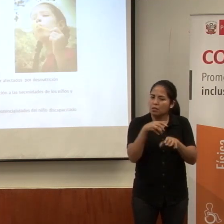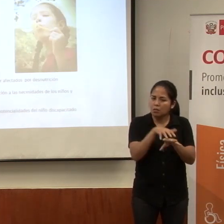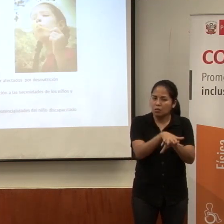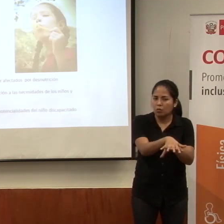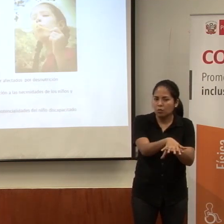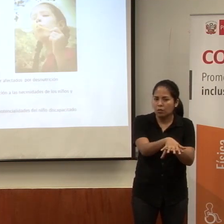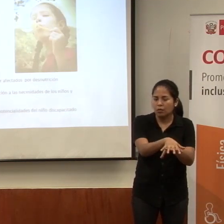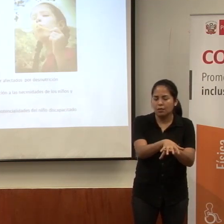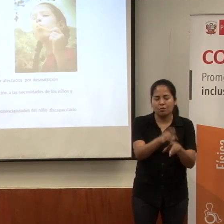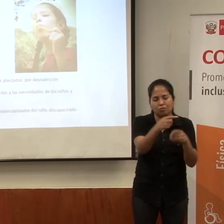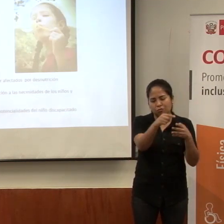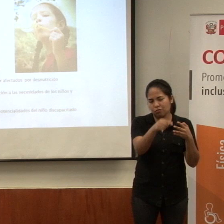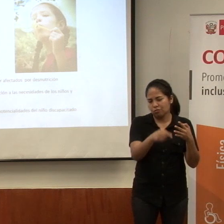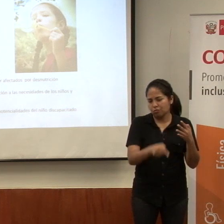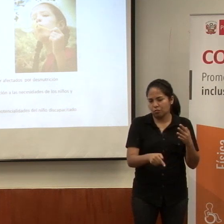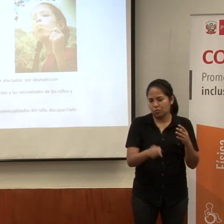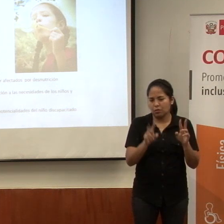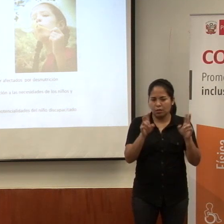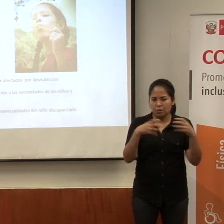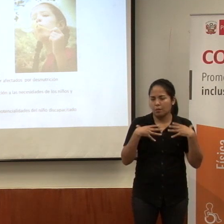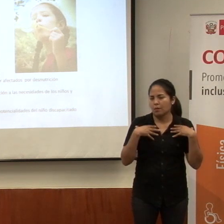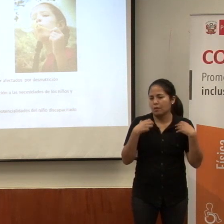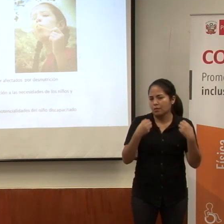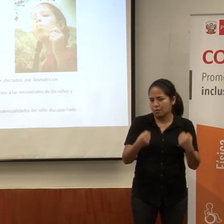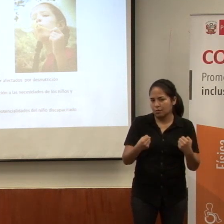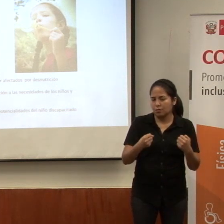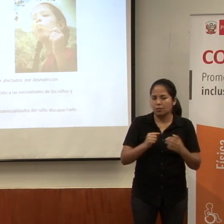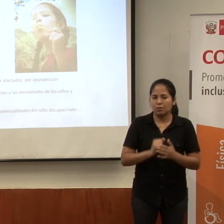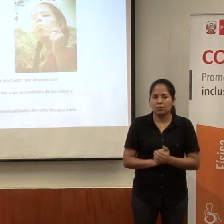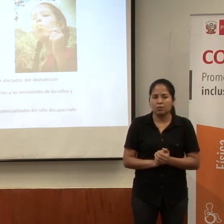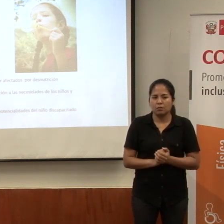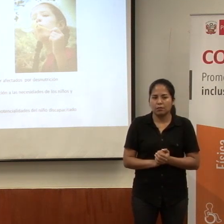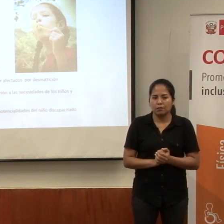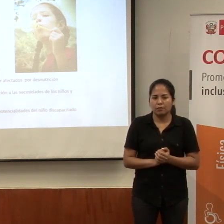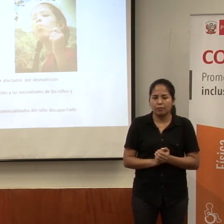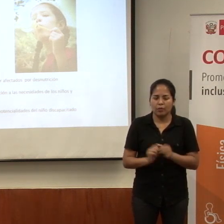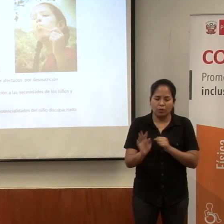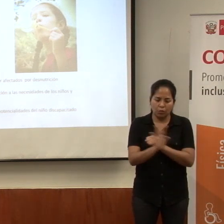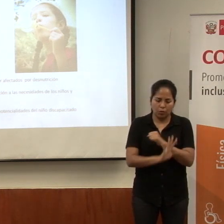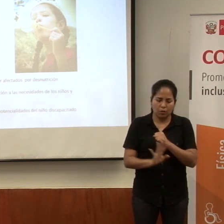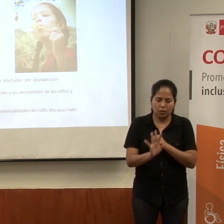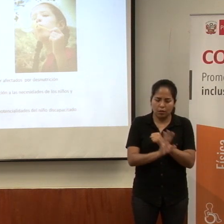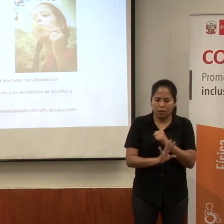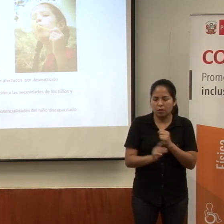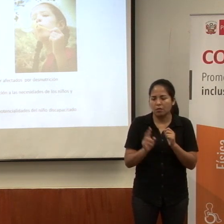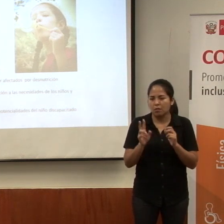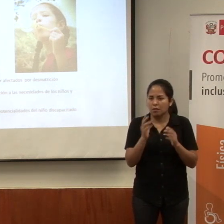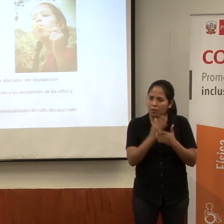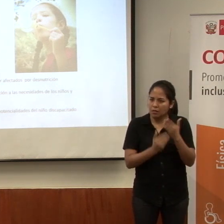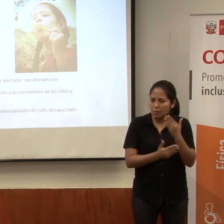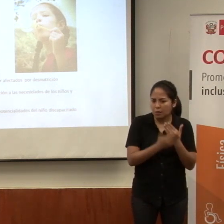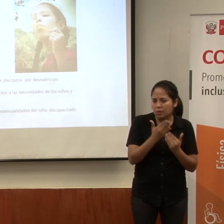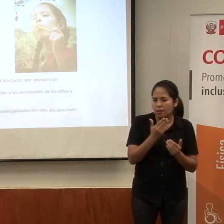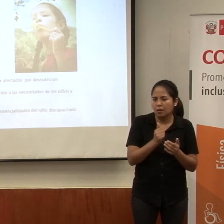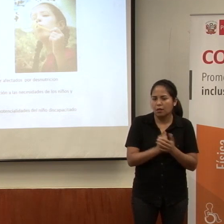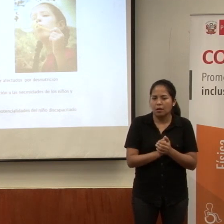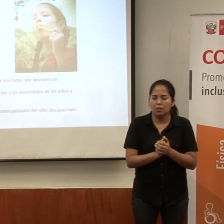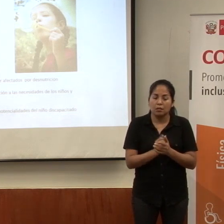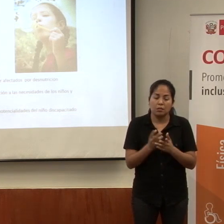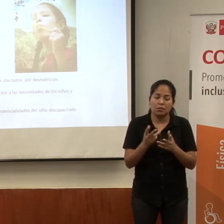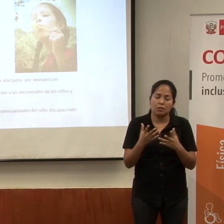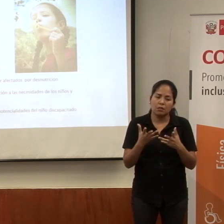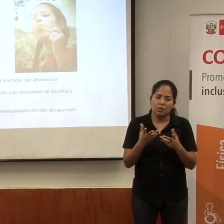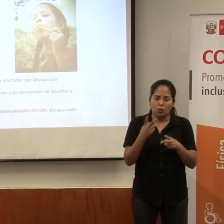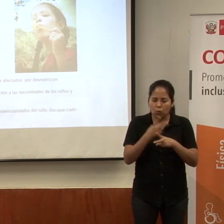serie de temas de salud, no solamente de identificación, de prevención y tratamiento de la discapacidad, sino el tema de la salud sexual